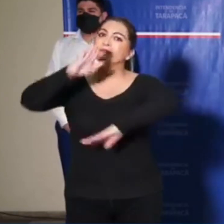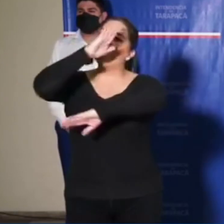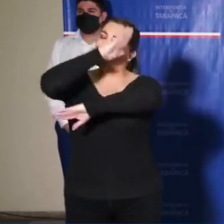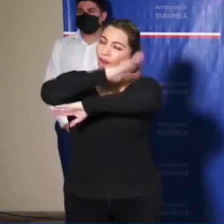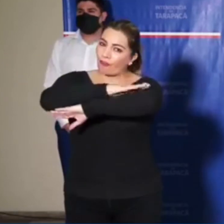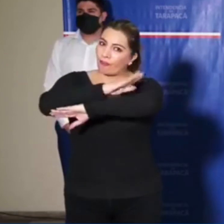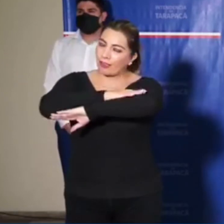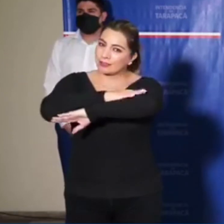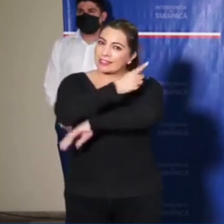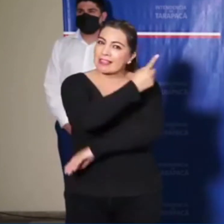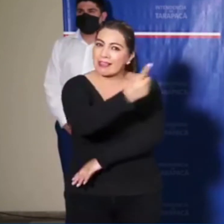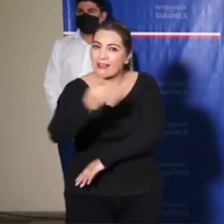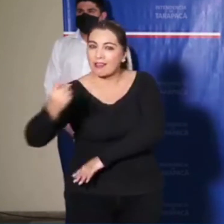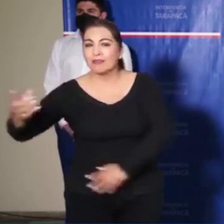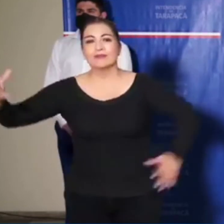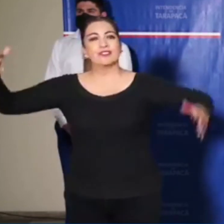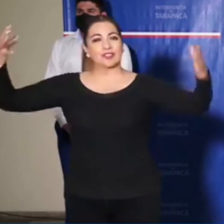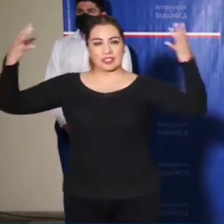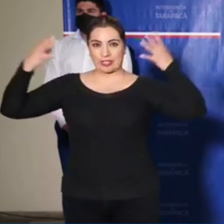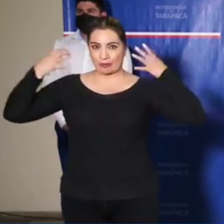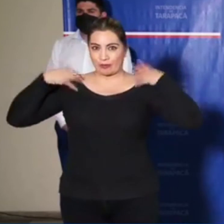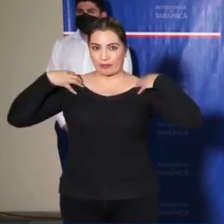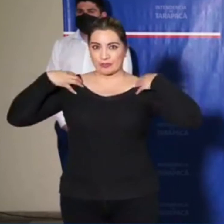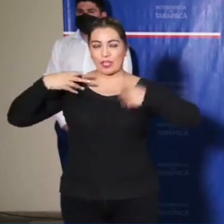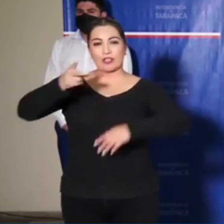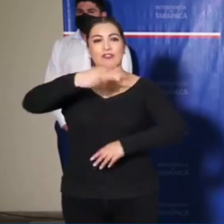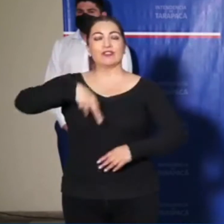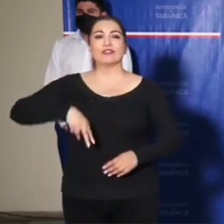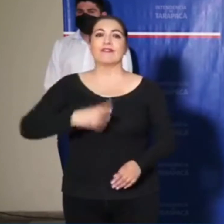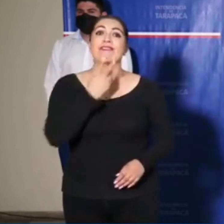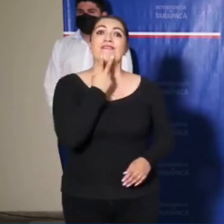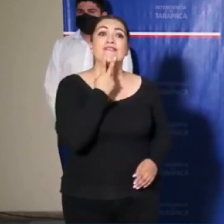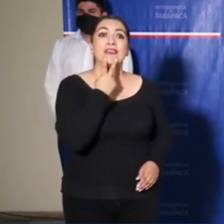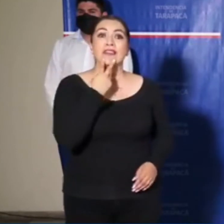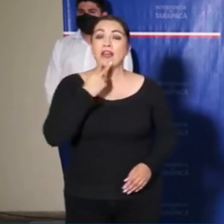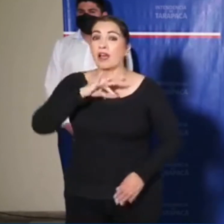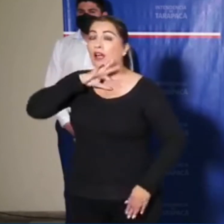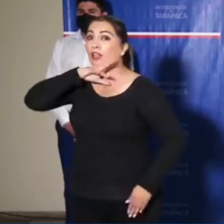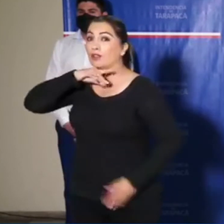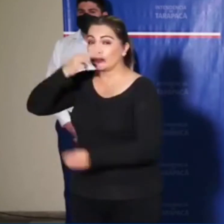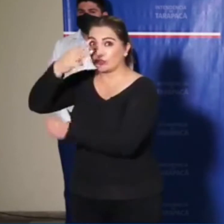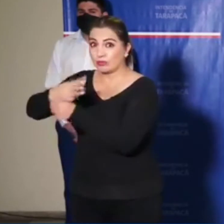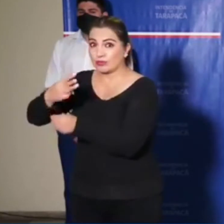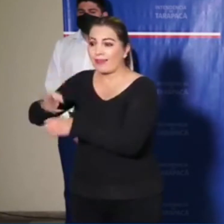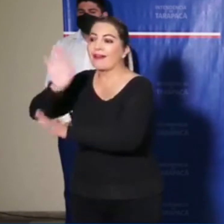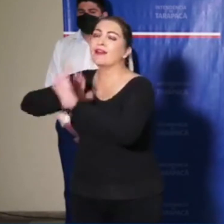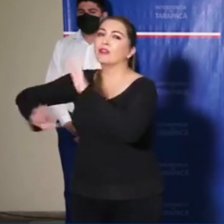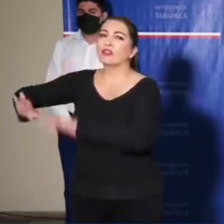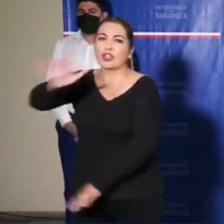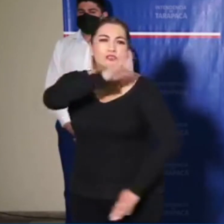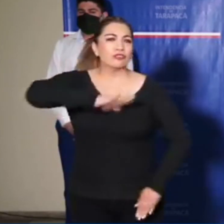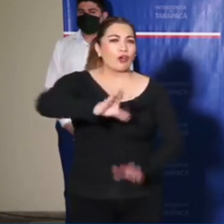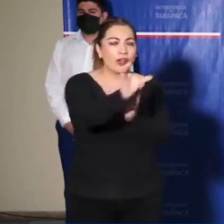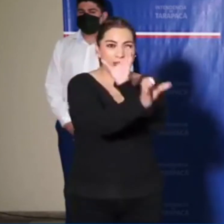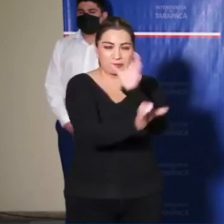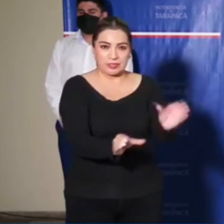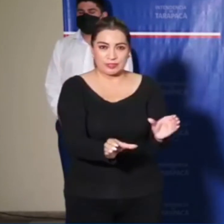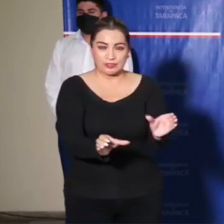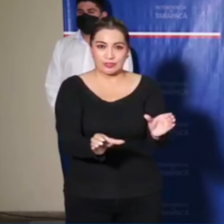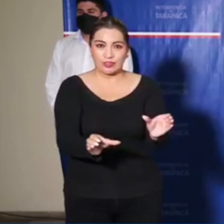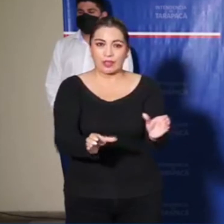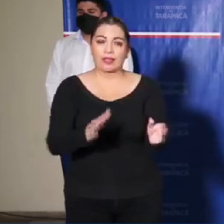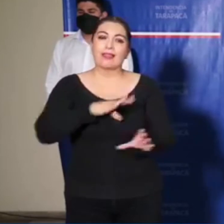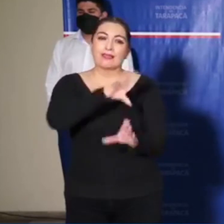obediencia y de la responsabilidad con que hemos de cuidar la vida de nuestros mayores y de toda persona en cada una de